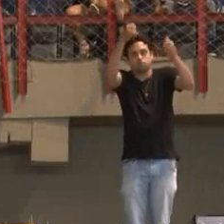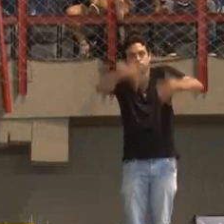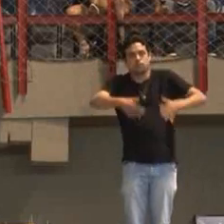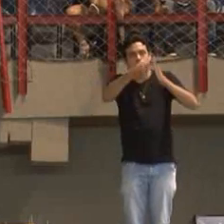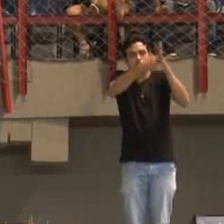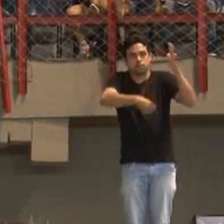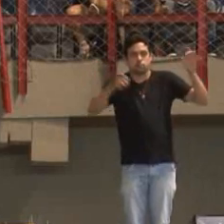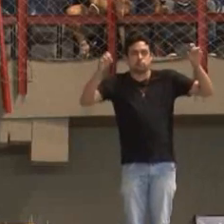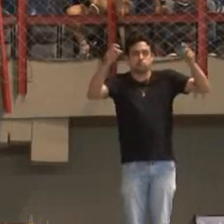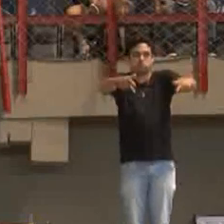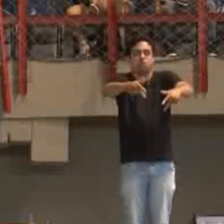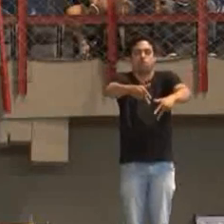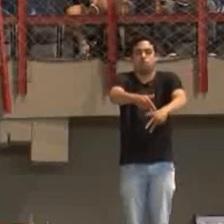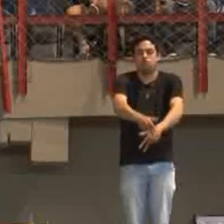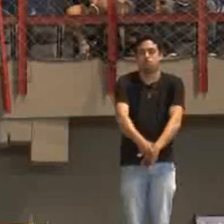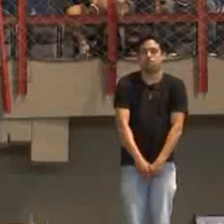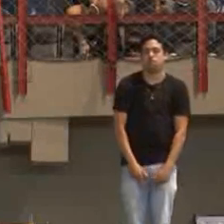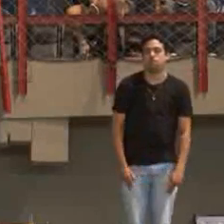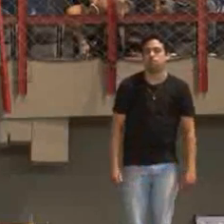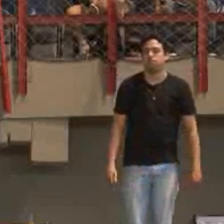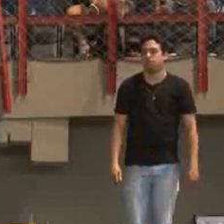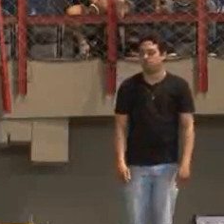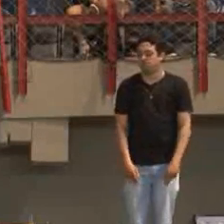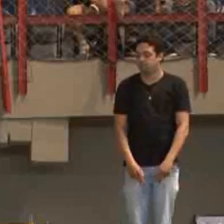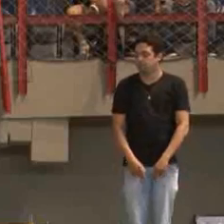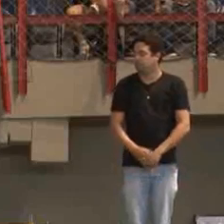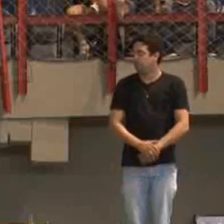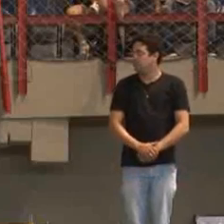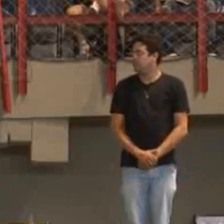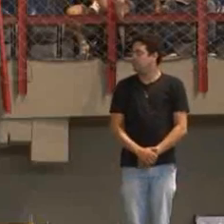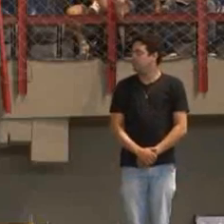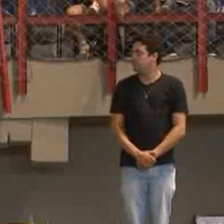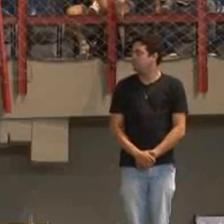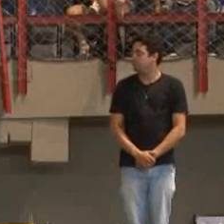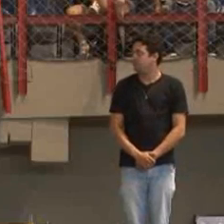ó. Só.